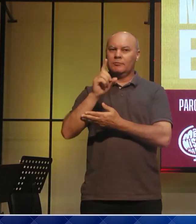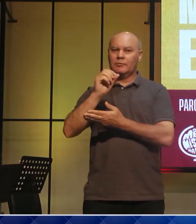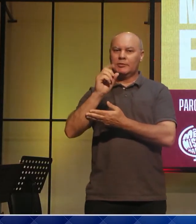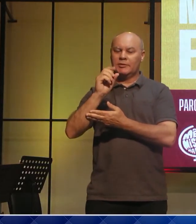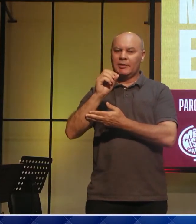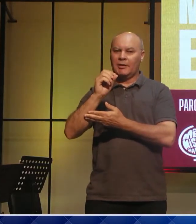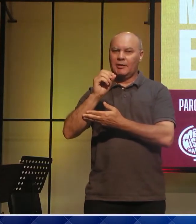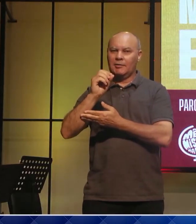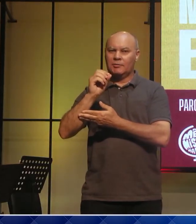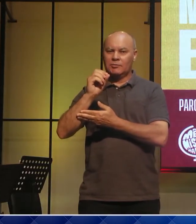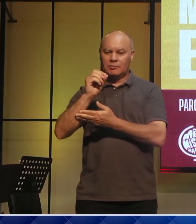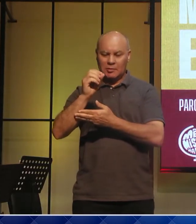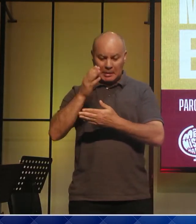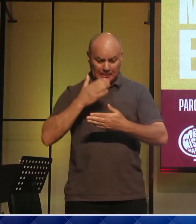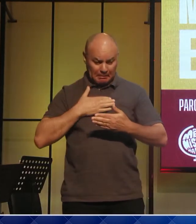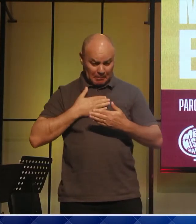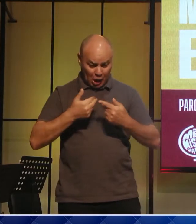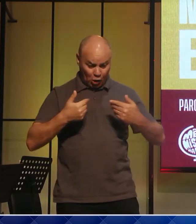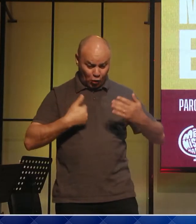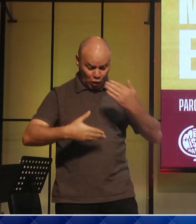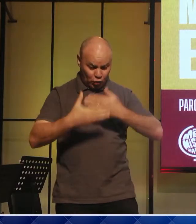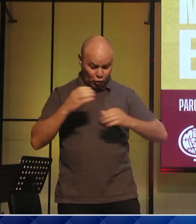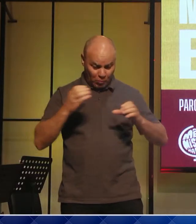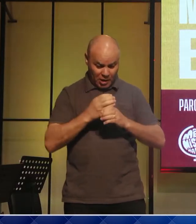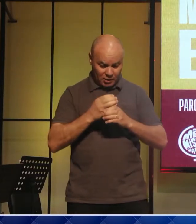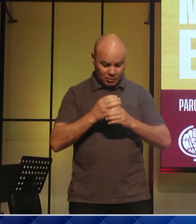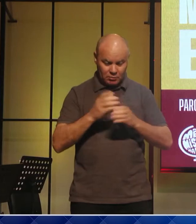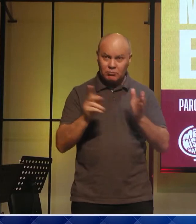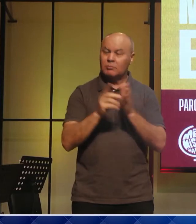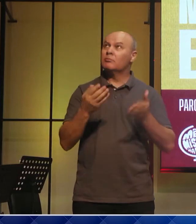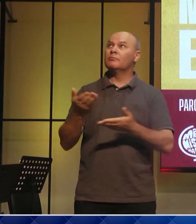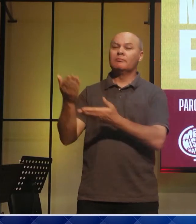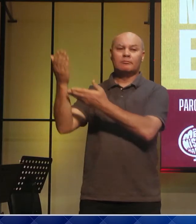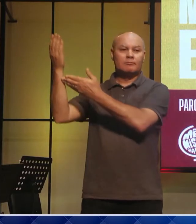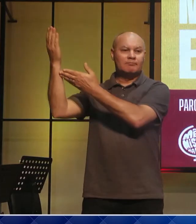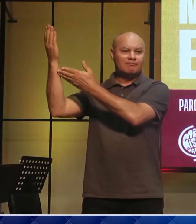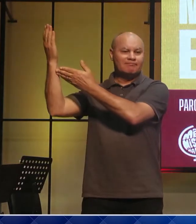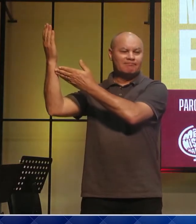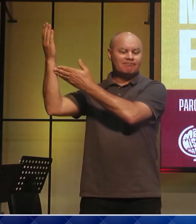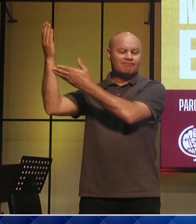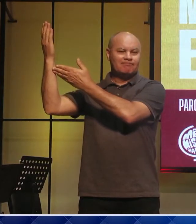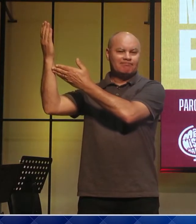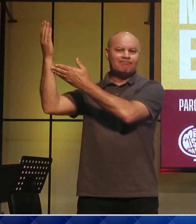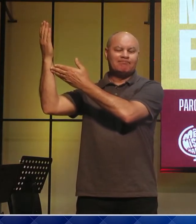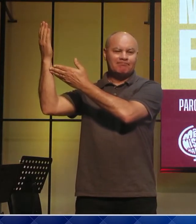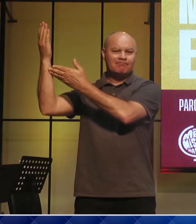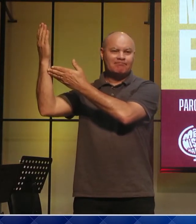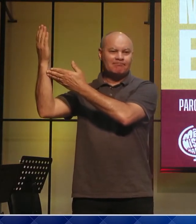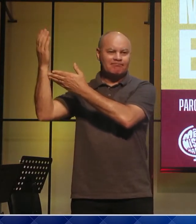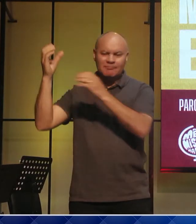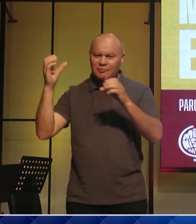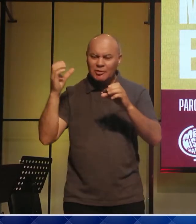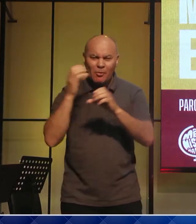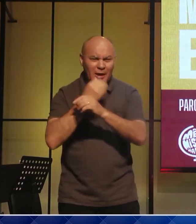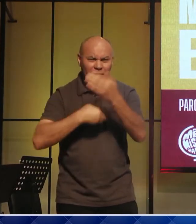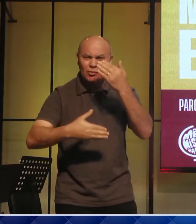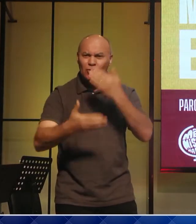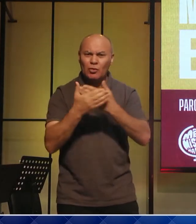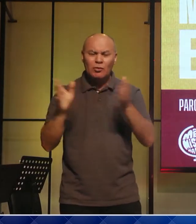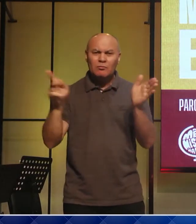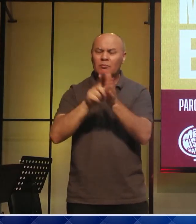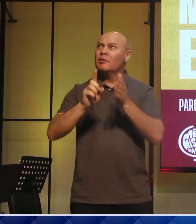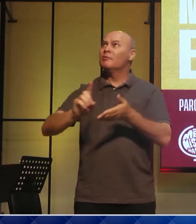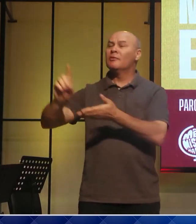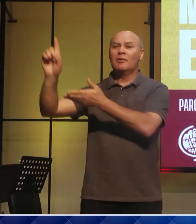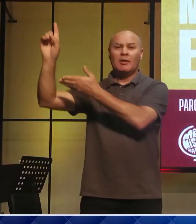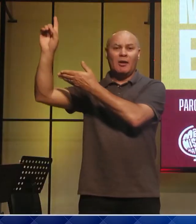são tuas. Eu herdar? Todas as minhas coisas são de Deus? Eu tinha um